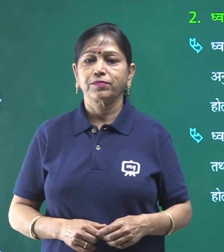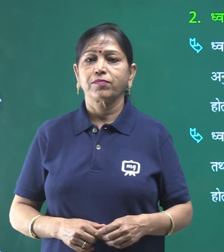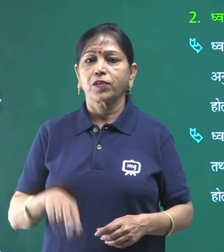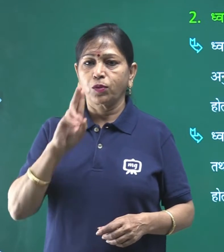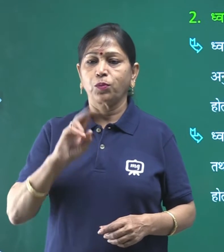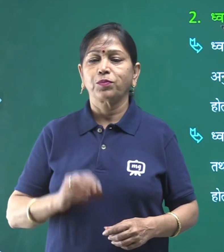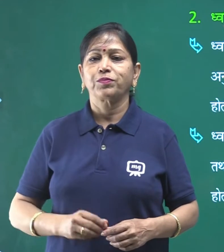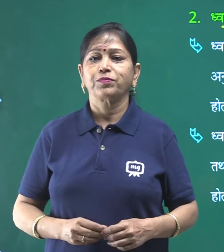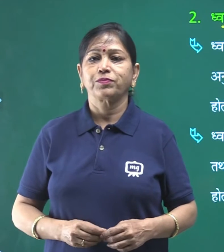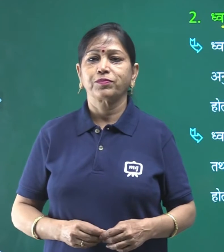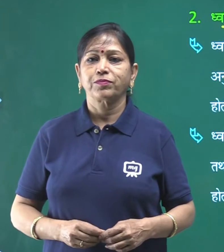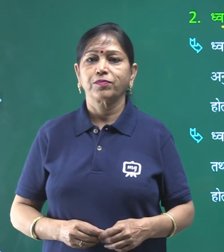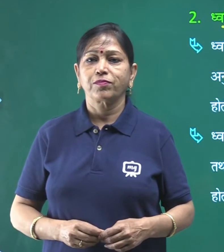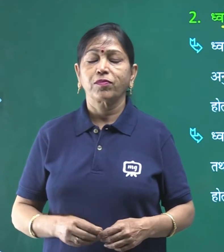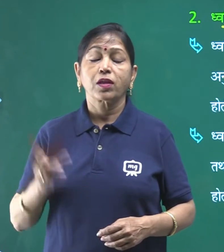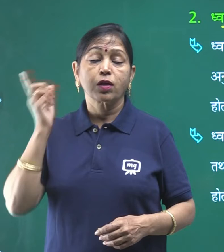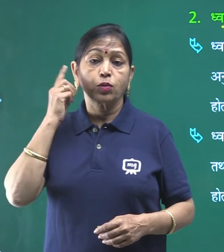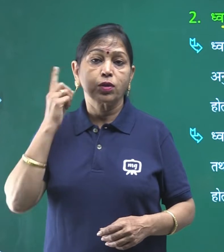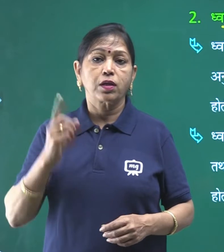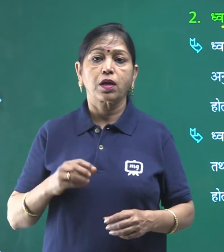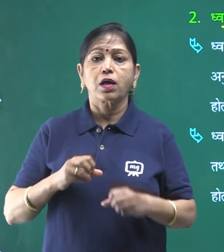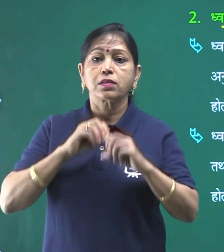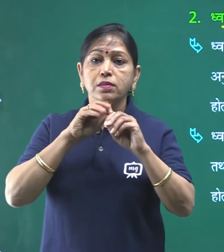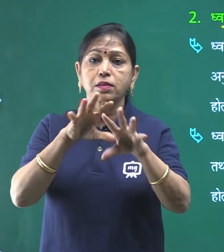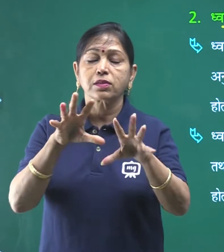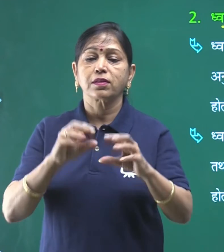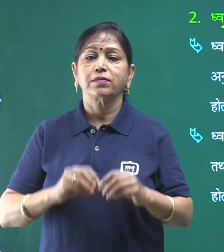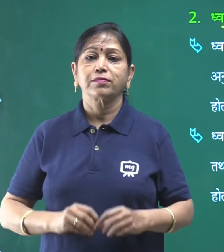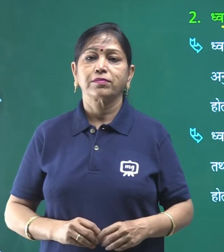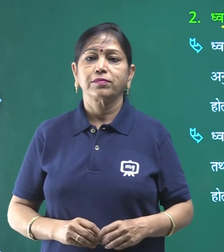2. ध्वनि का संचरण।